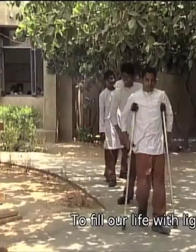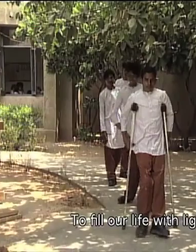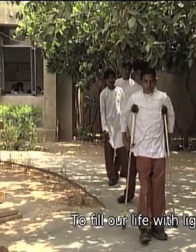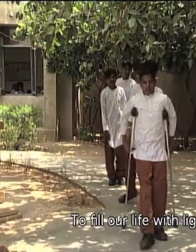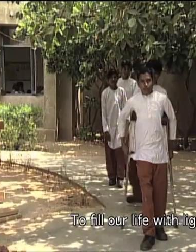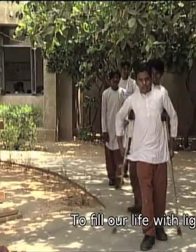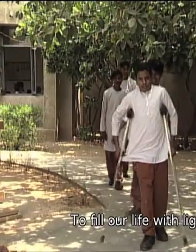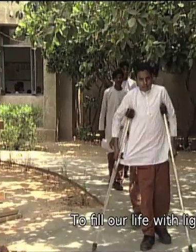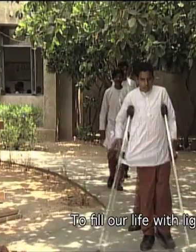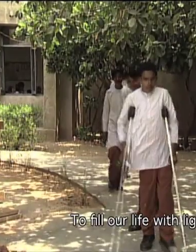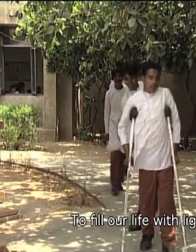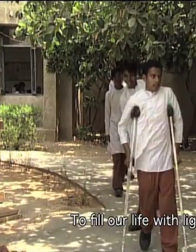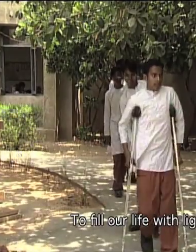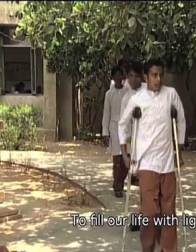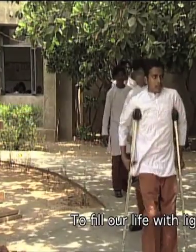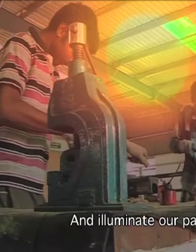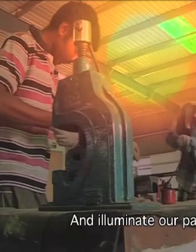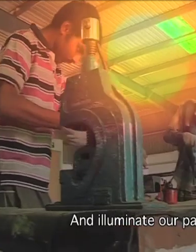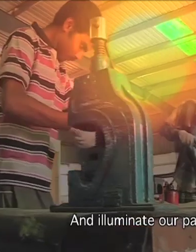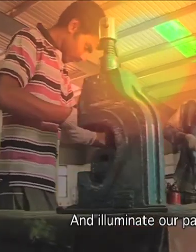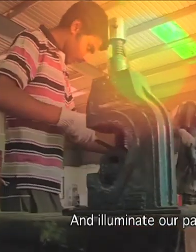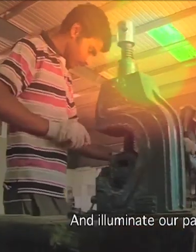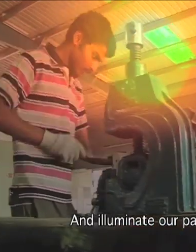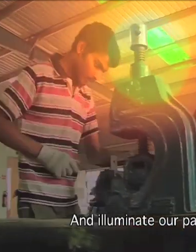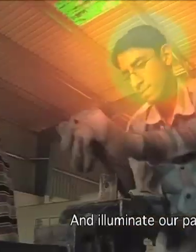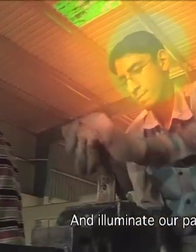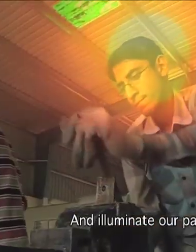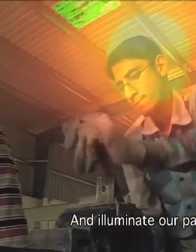जीवन ये प्रकाशित करने, राहों को आलोकित करने,